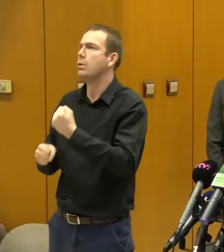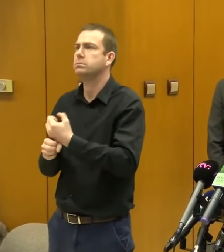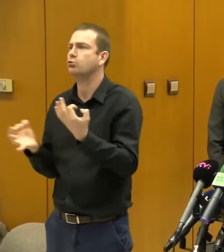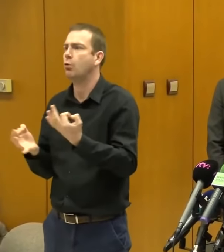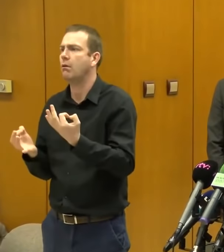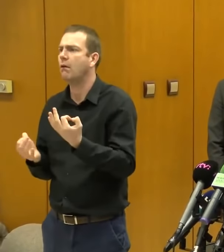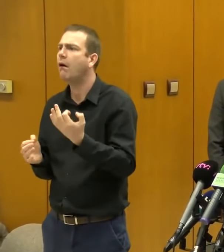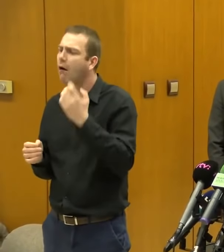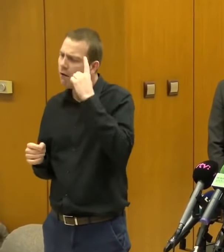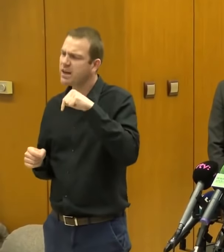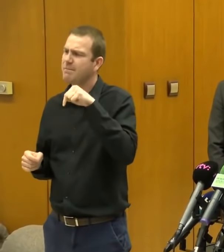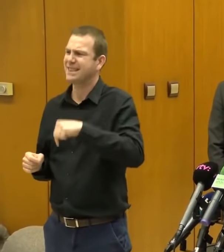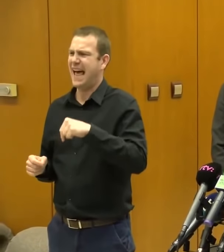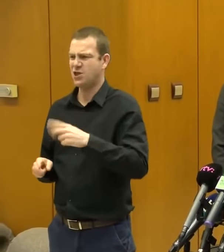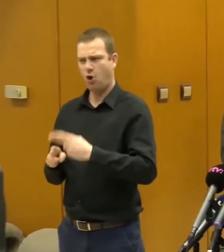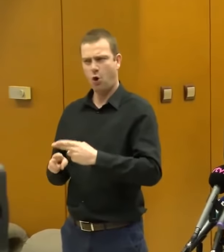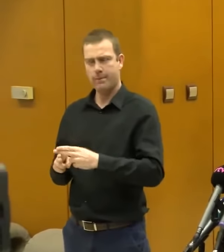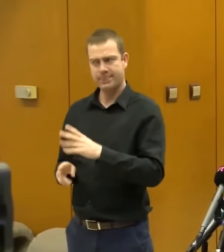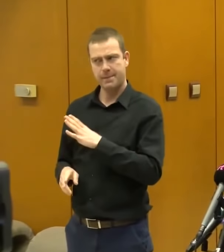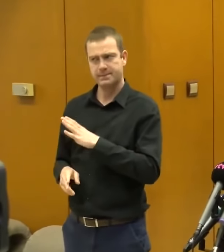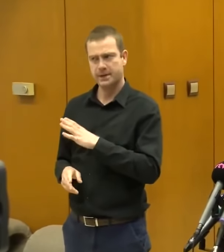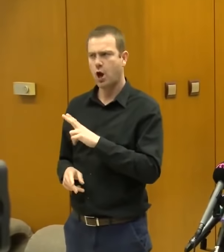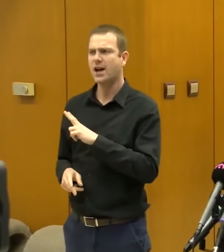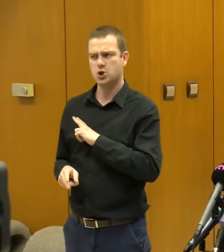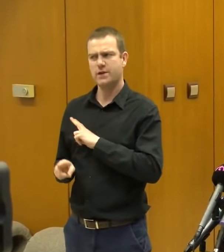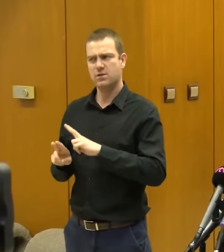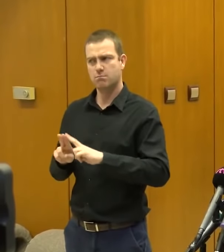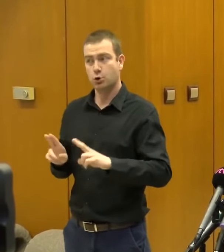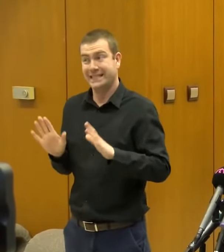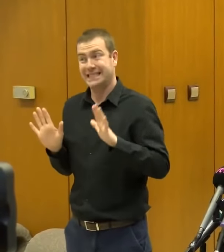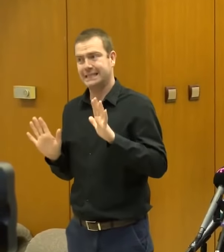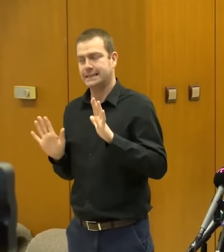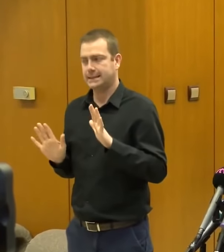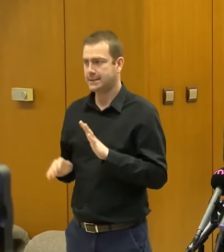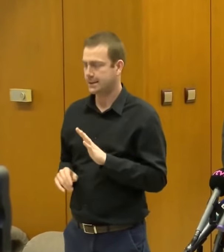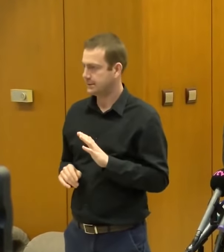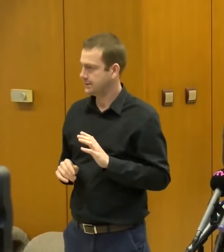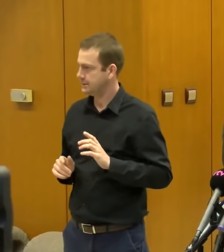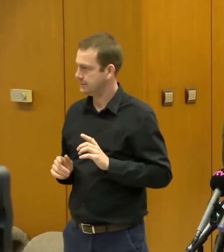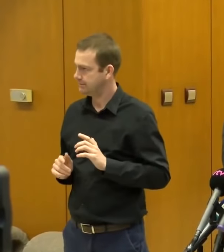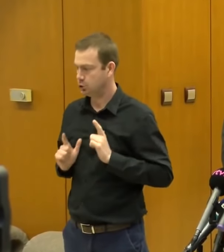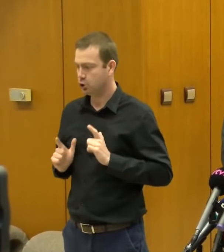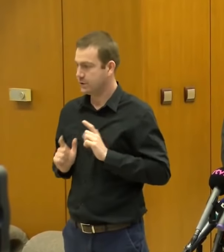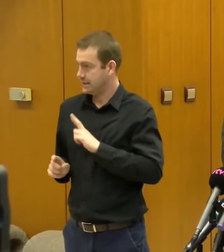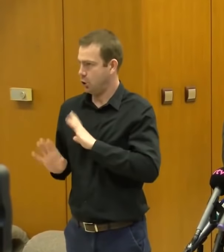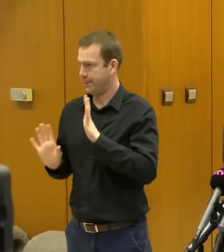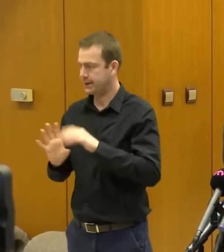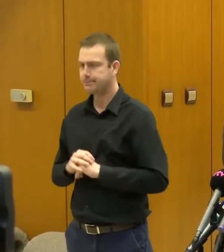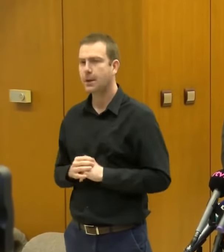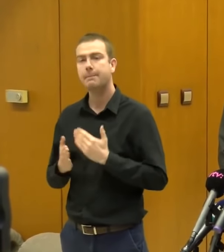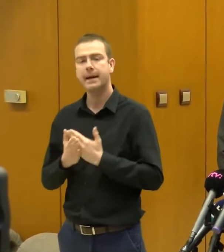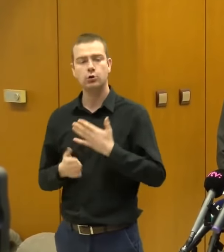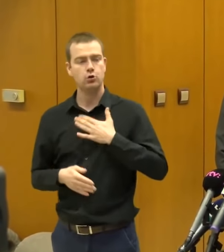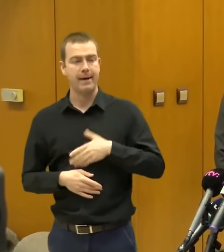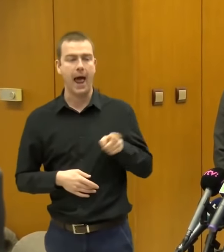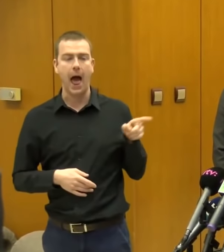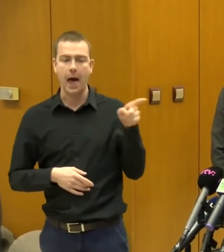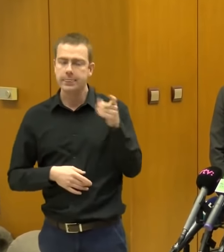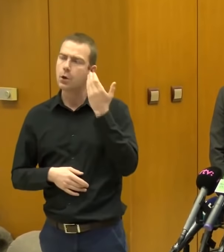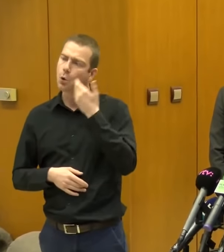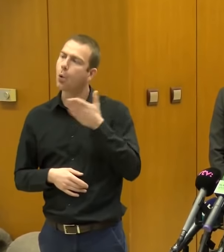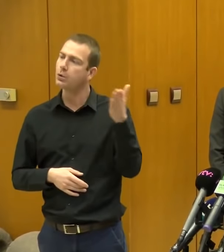táto choroba je život ohrozujúca choroba. Takže som veľmi rád, že títo páni pozvanie do tohto